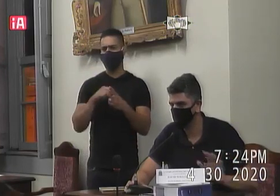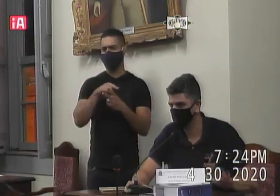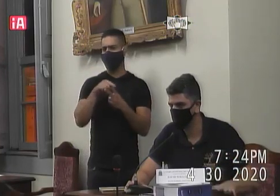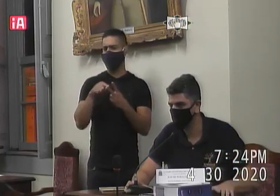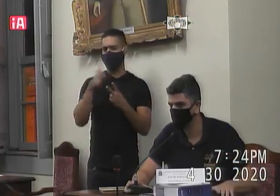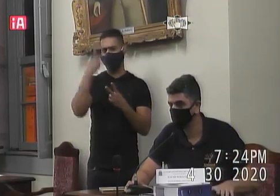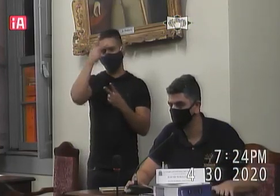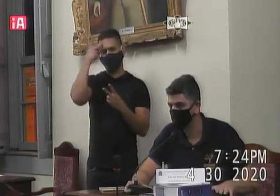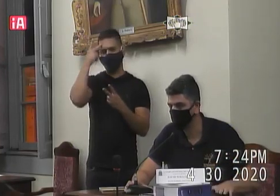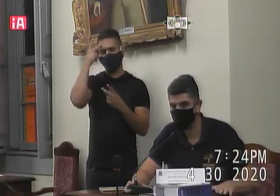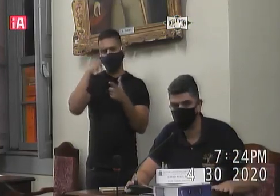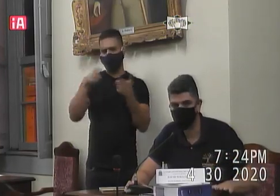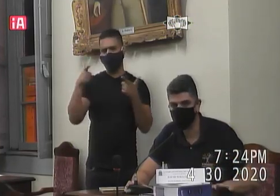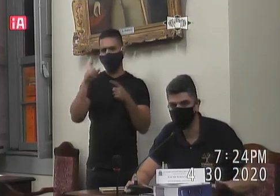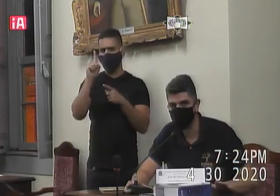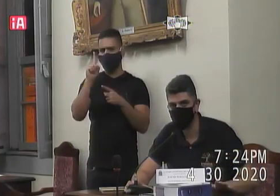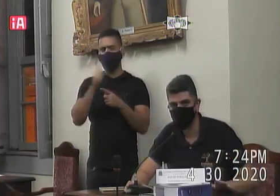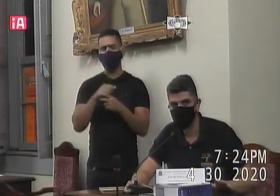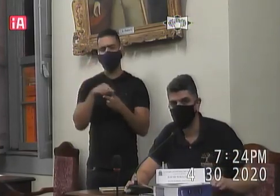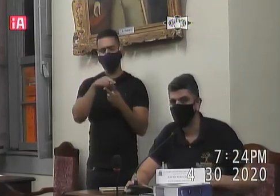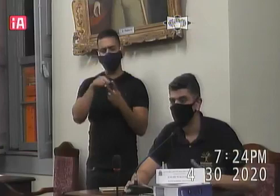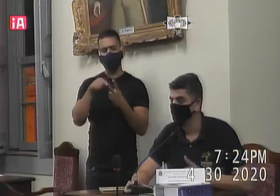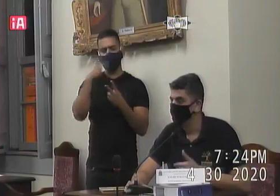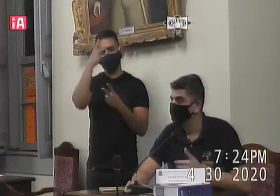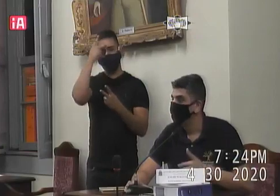duas pessoas, não a maioria, graças a Deus,